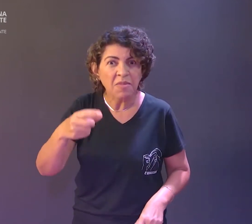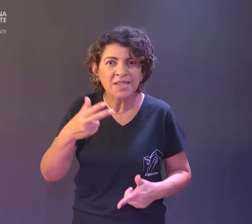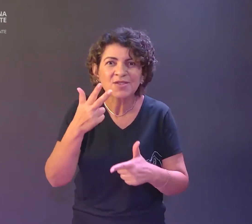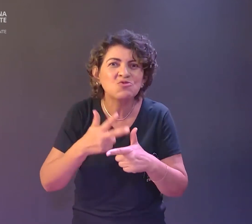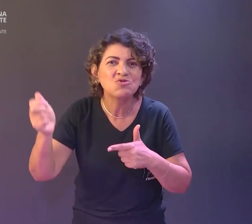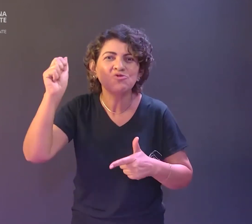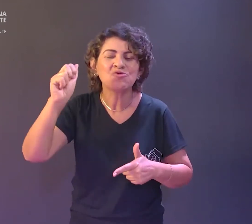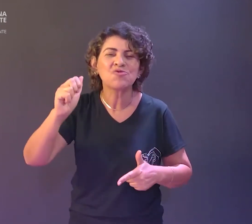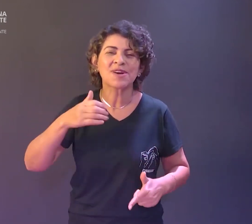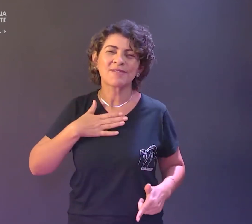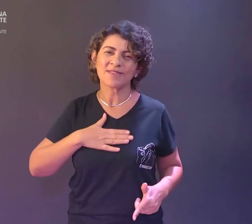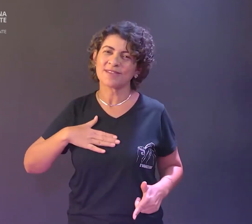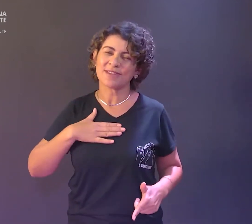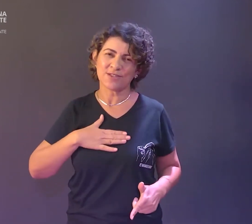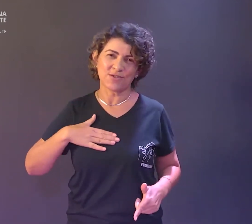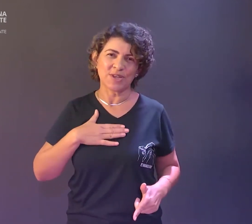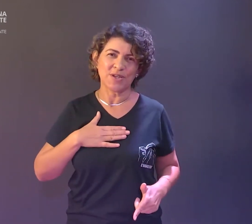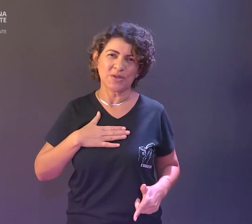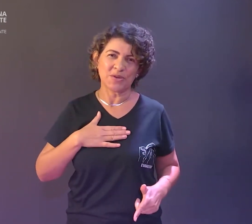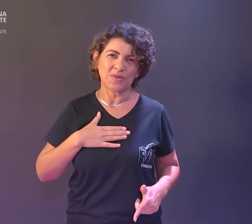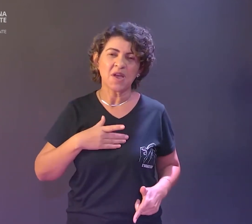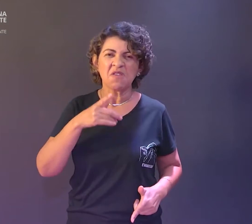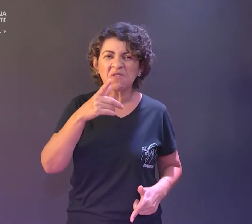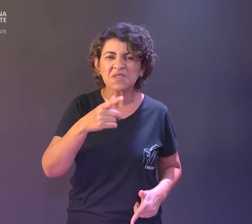Vocês vivem a lutar e a fazer guerras.